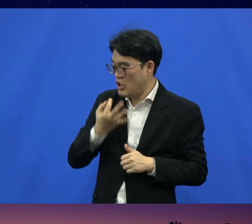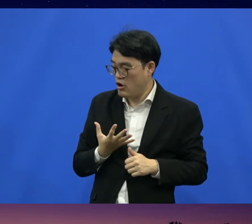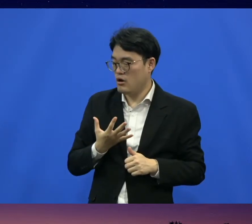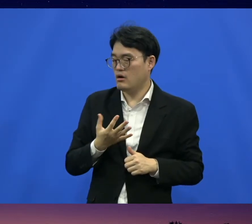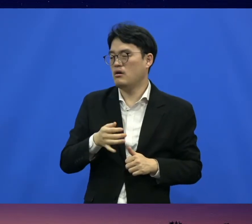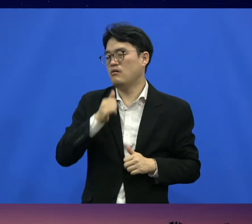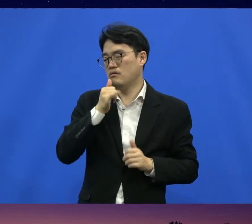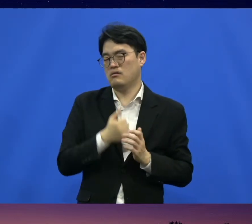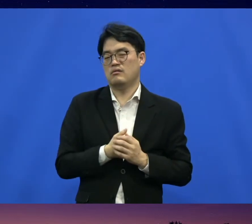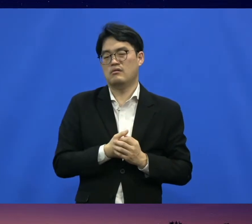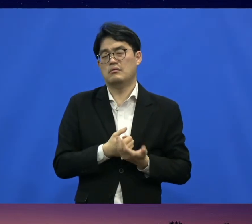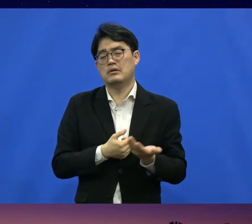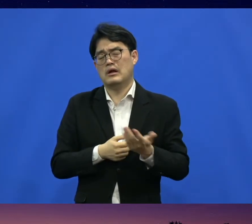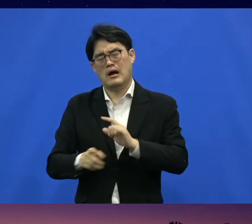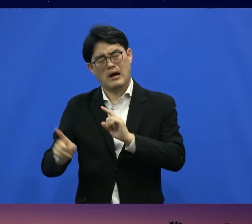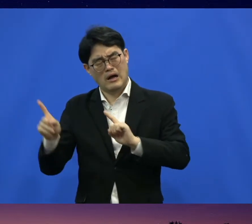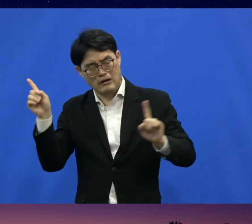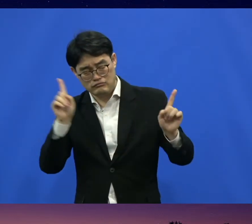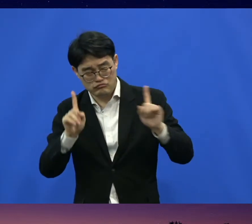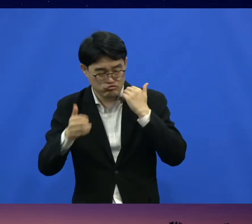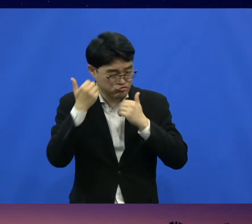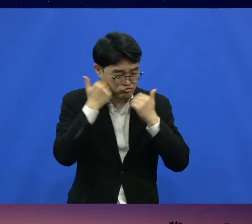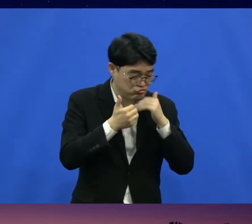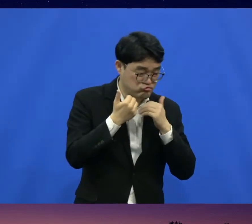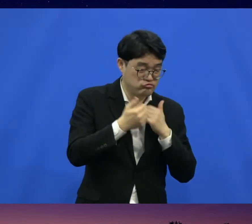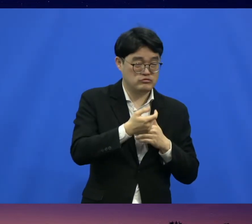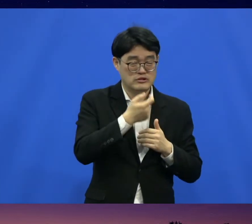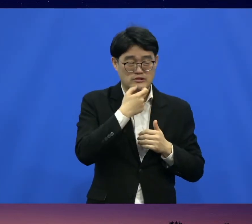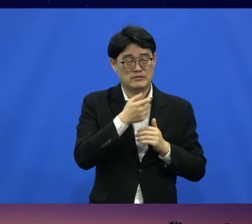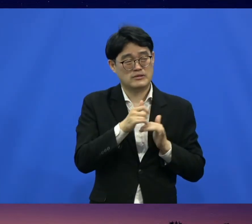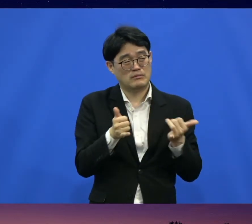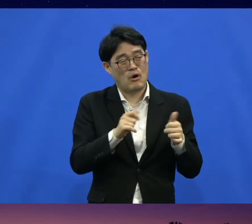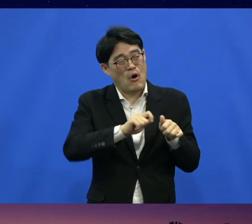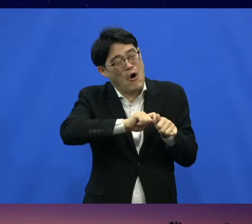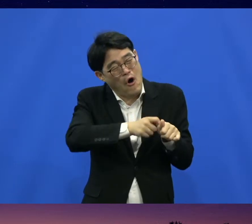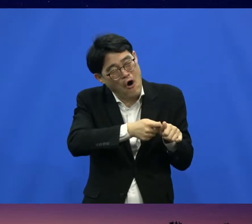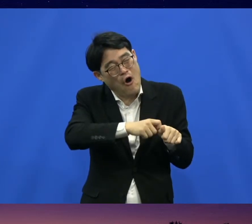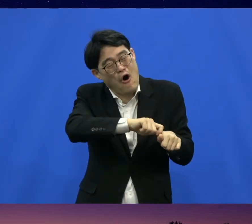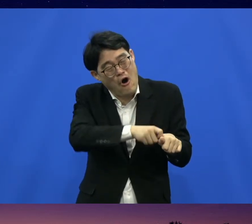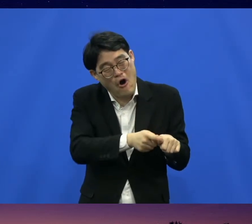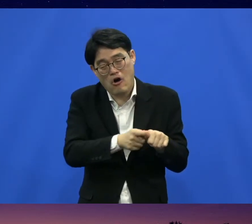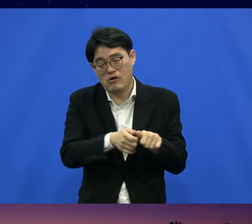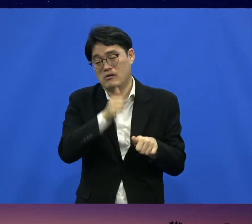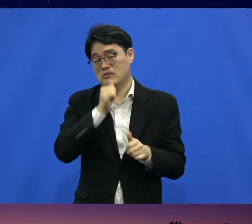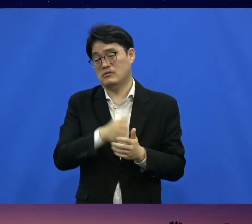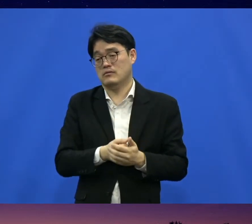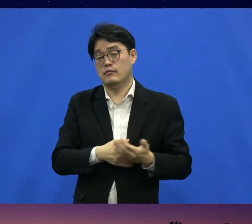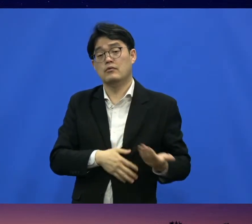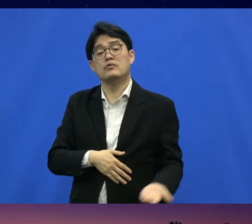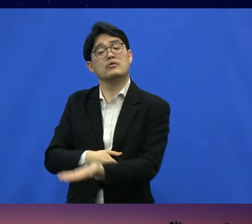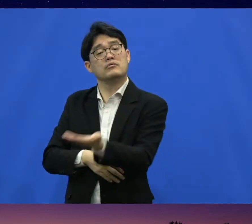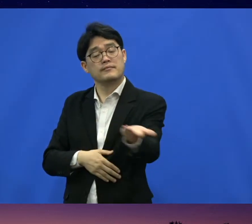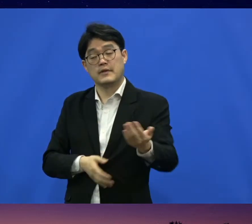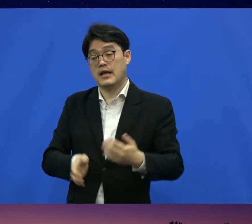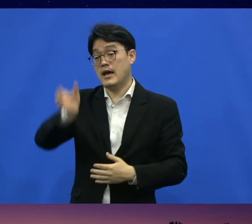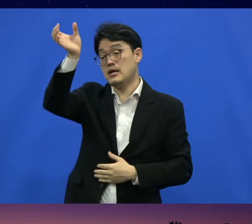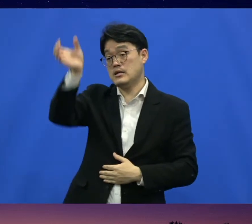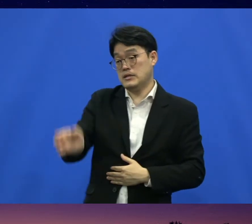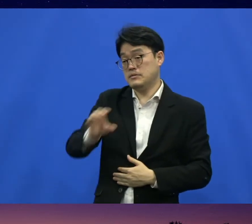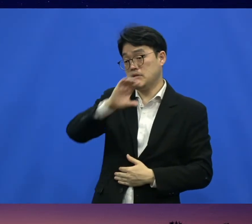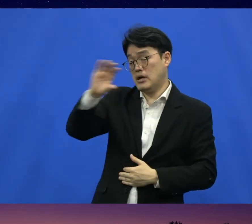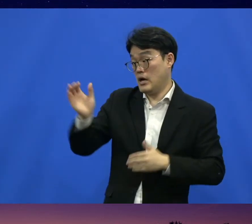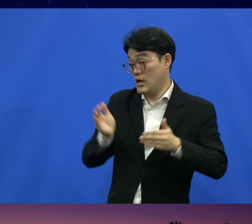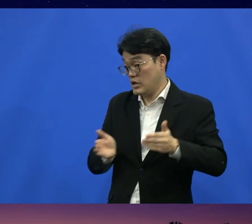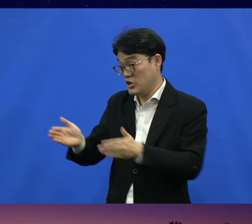아무도 하기 싫어하는 일을 하게 할 때가 있어요. 여러분, 십자가 길은 영광스러운 길이지만 사람들이 꺼리는